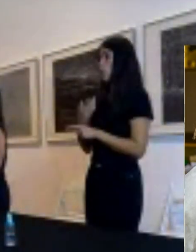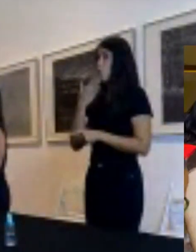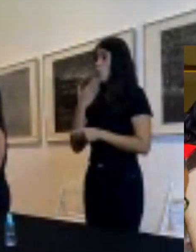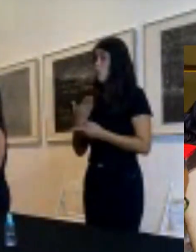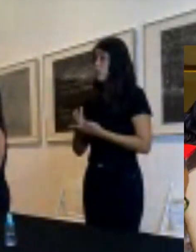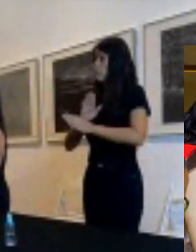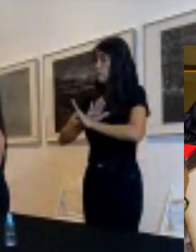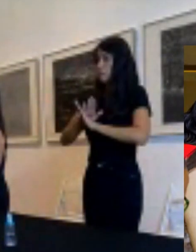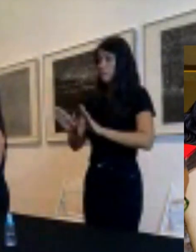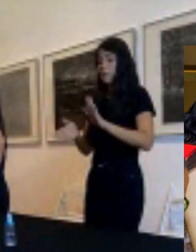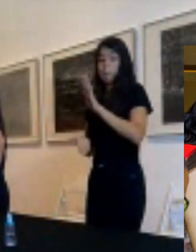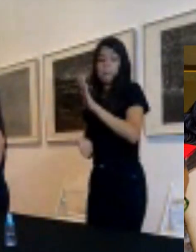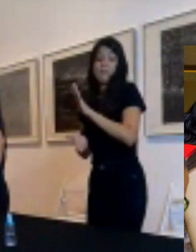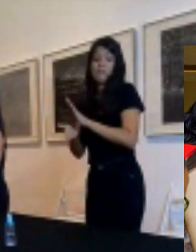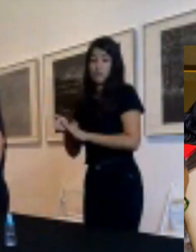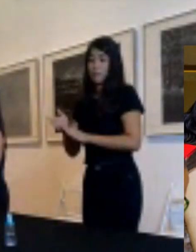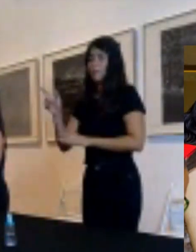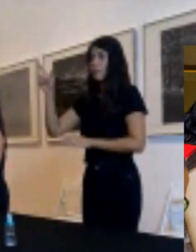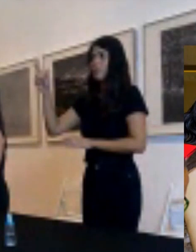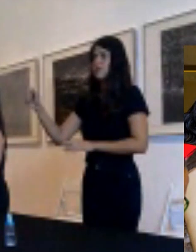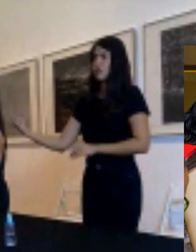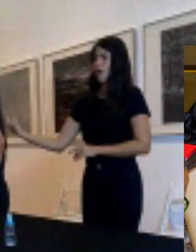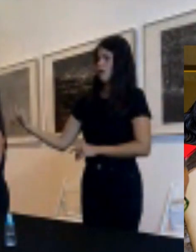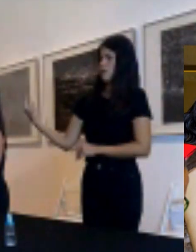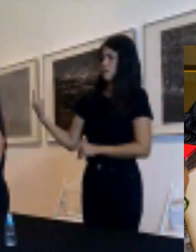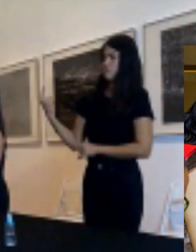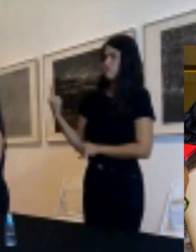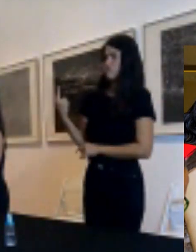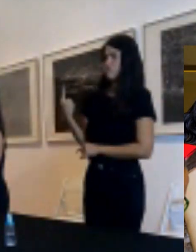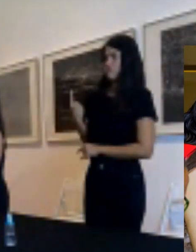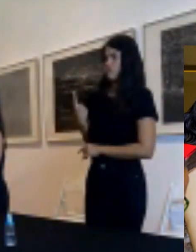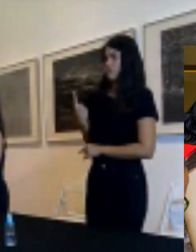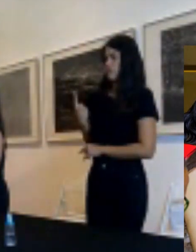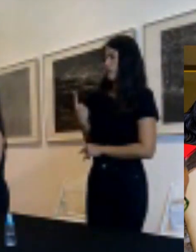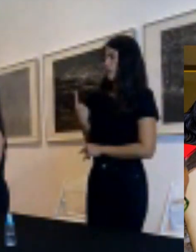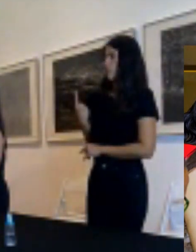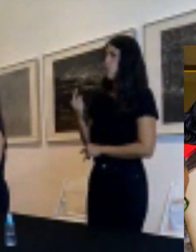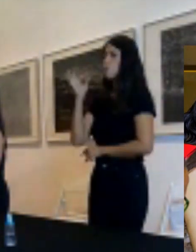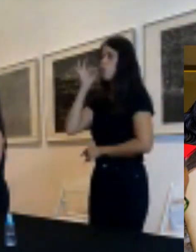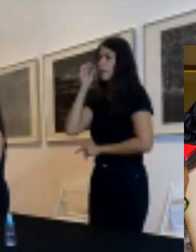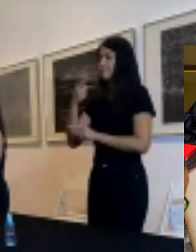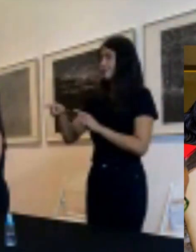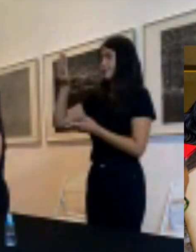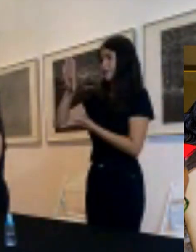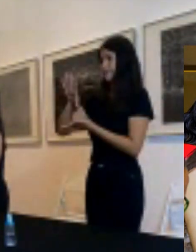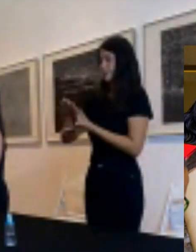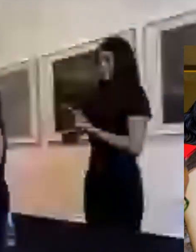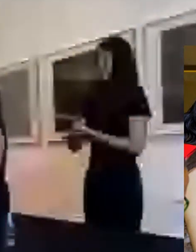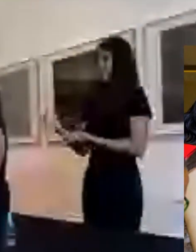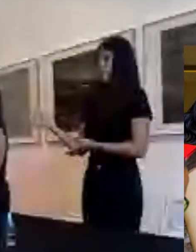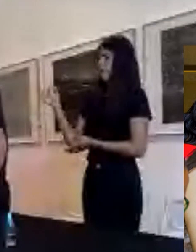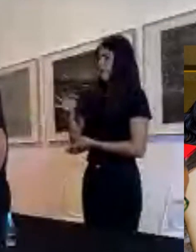íbamos, se acerca una de las mediadoras, una niña extranjera, y